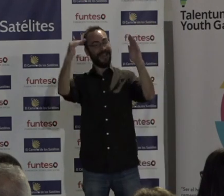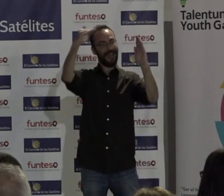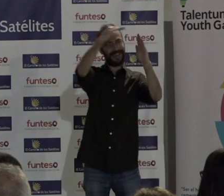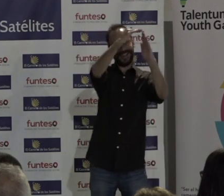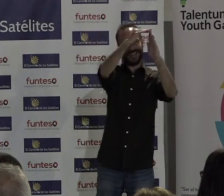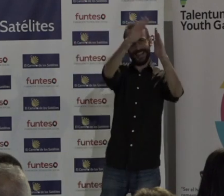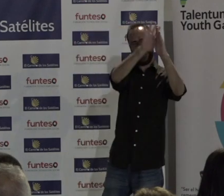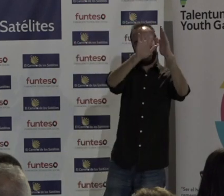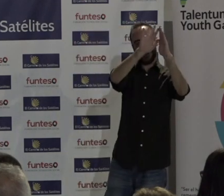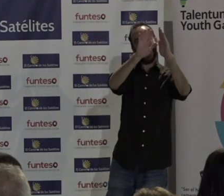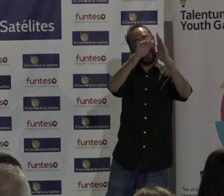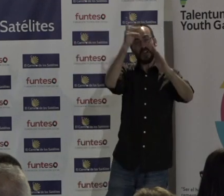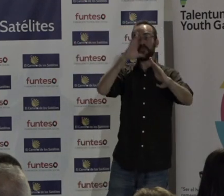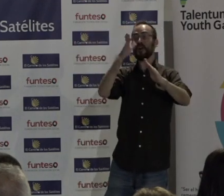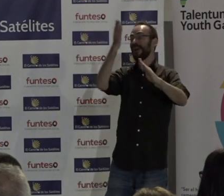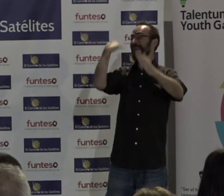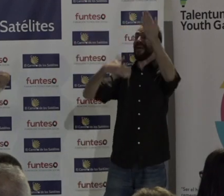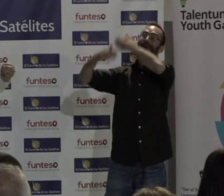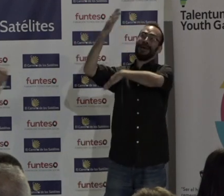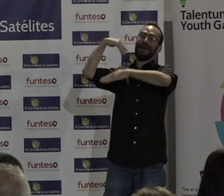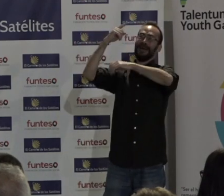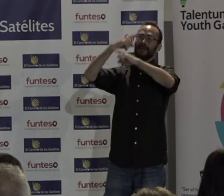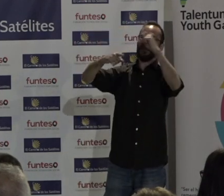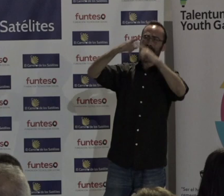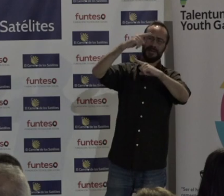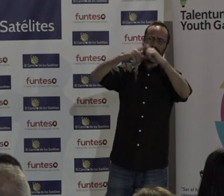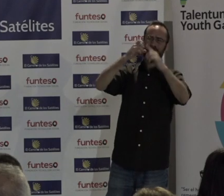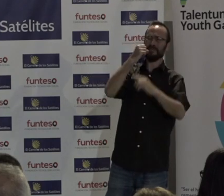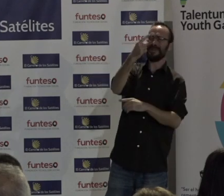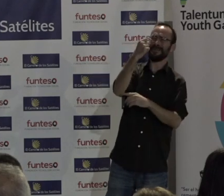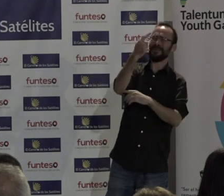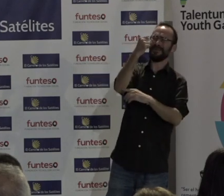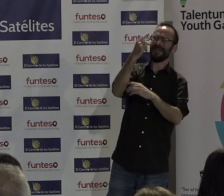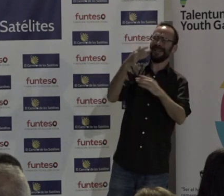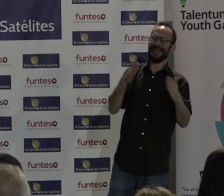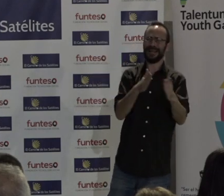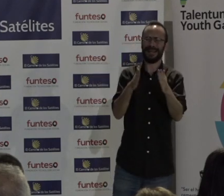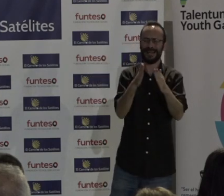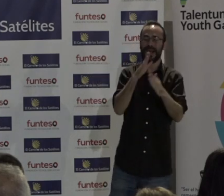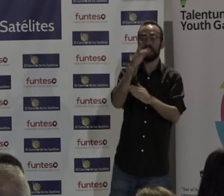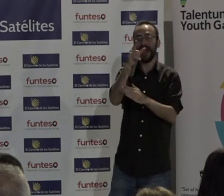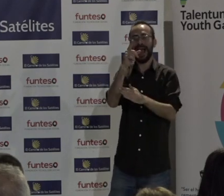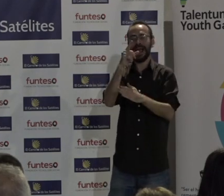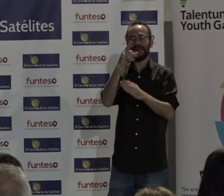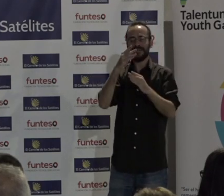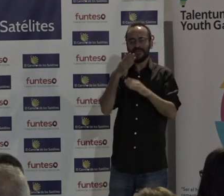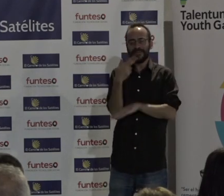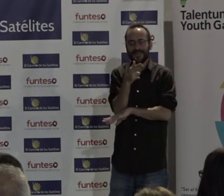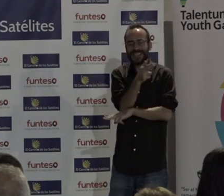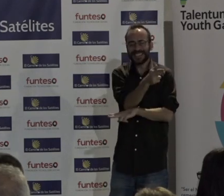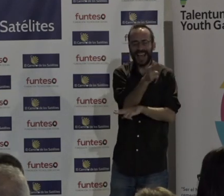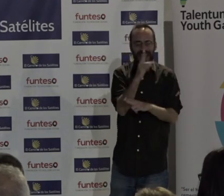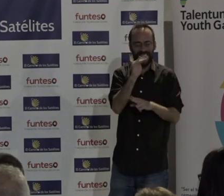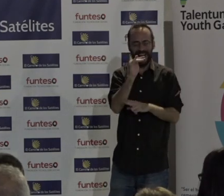ríos. No sé si sabéis que las anguilas que subían por esos ríos corrían por la Terra Cha. Es decir, fijaros, en la